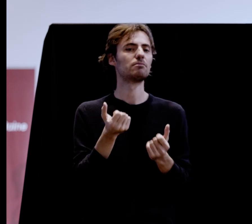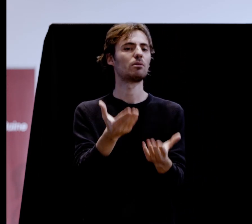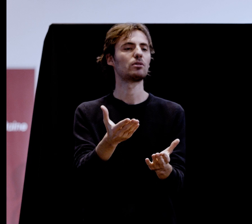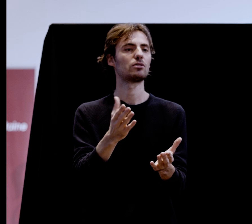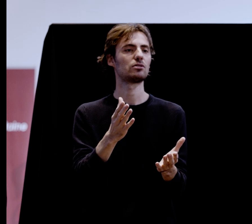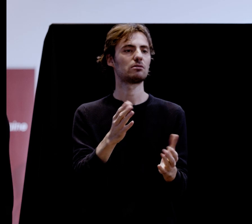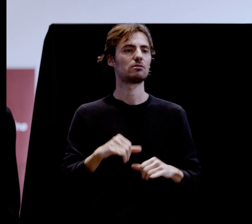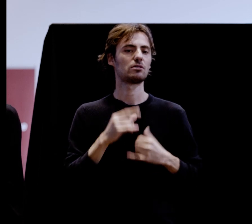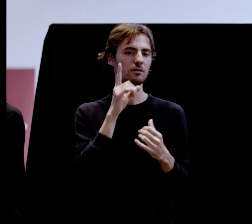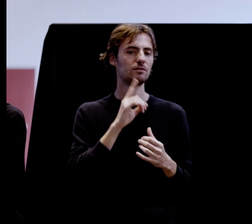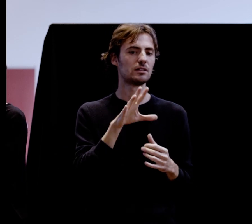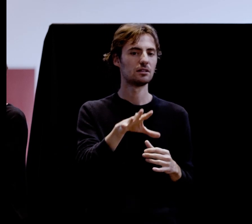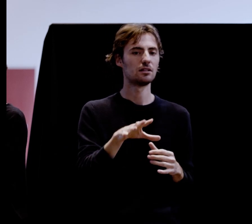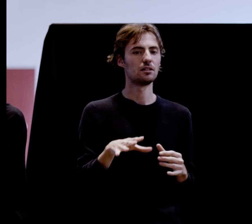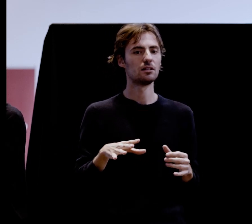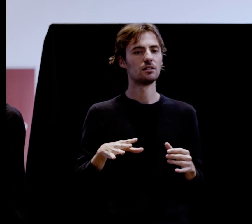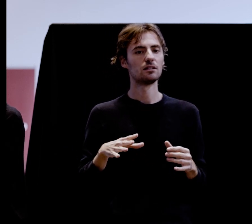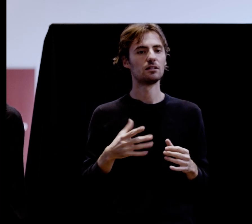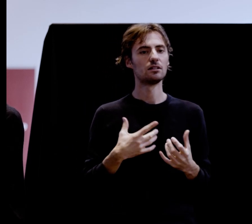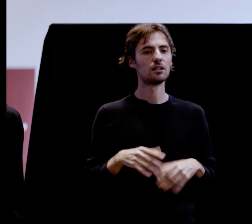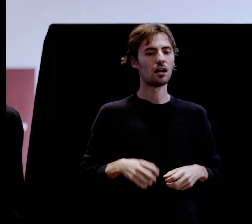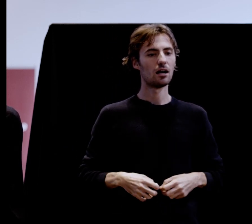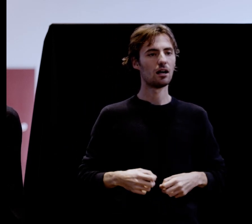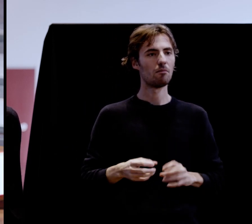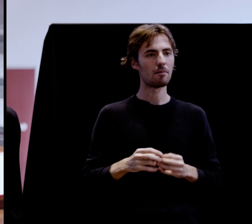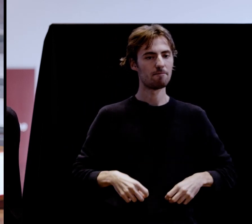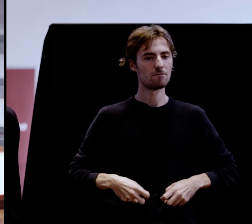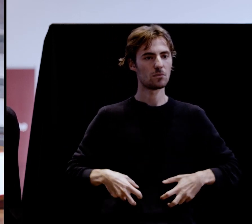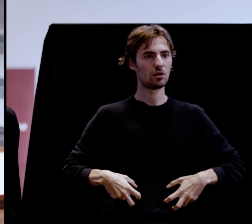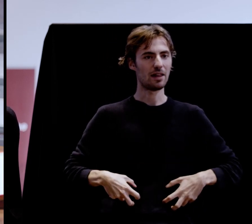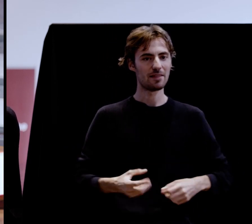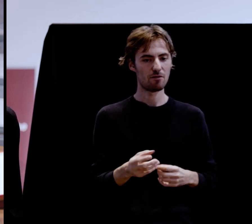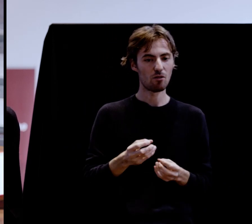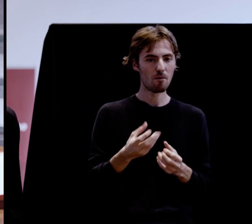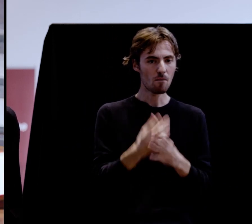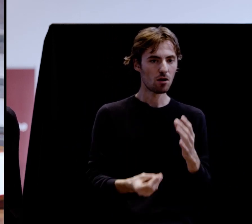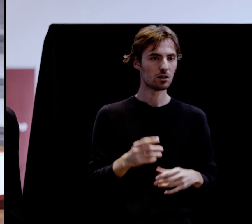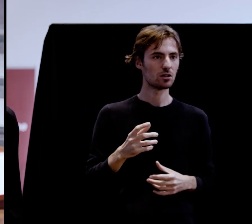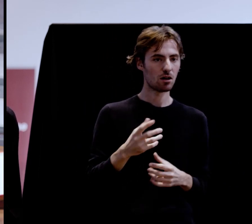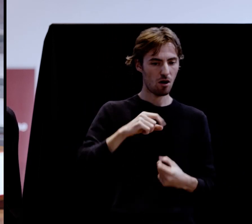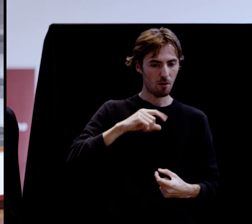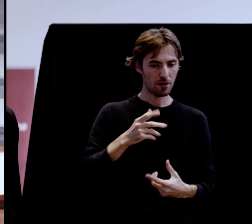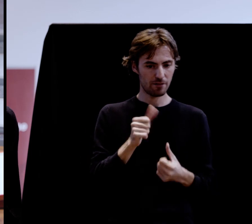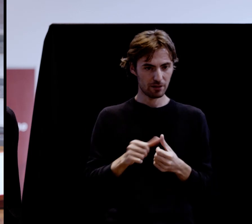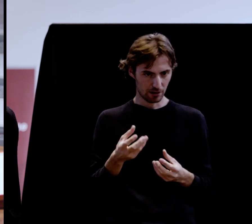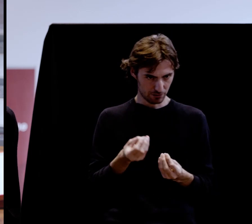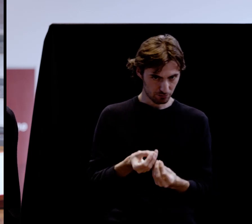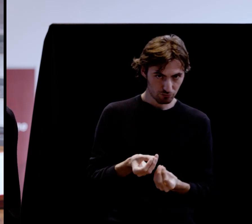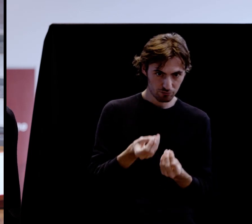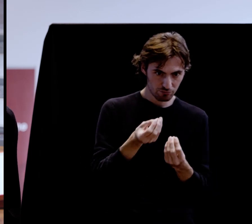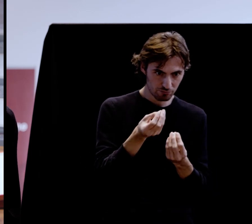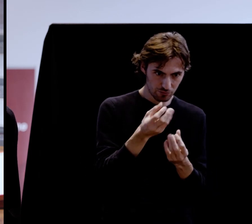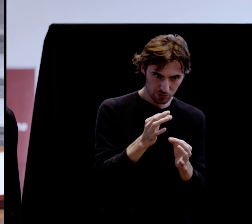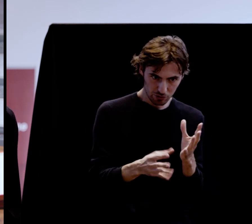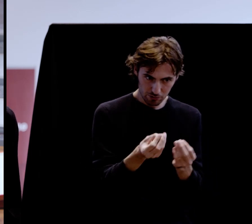qui a un hypogonadisme hypogonadotrope, donc chez qui on a besoin d'amener les hormones, il faut qu'on trouve une solution pour qu'elle ait à la